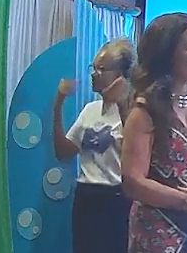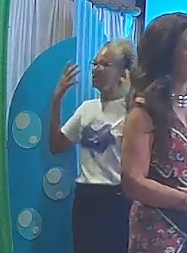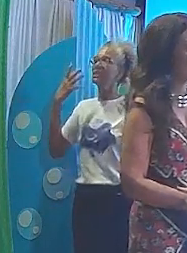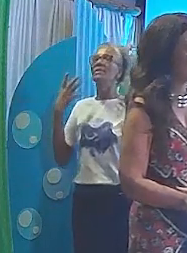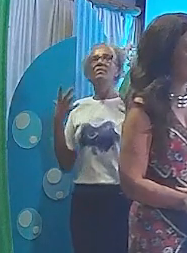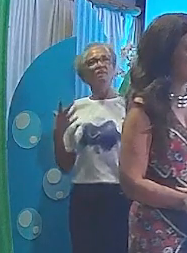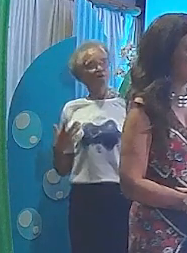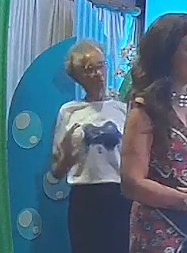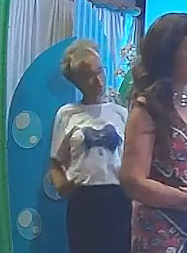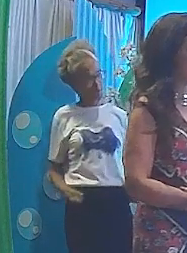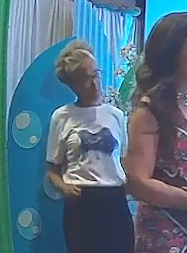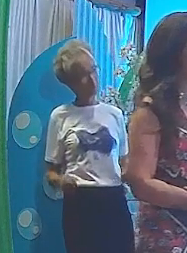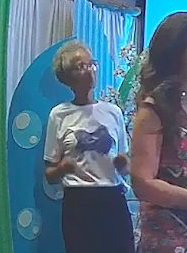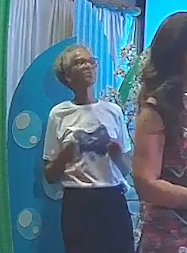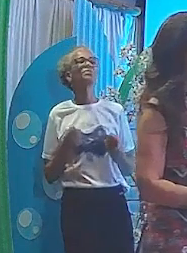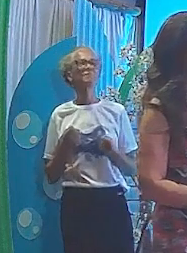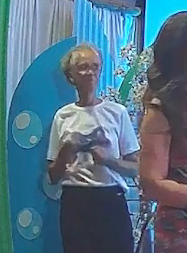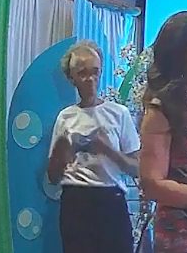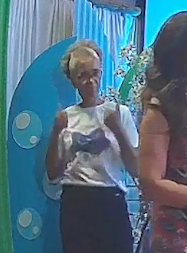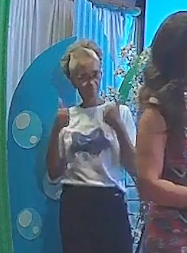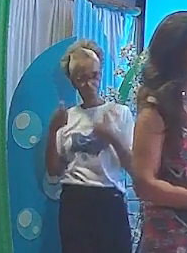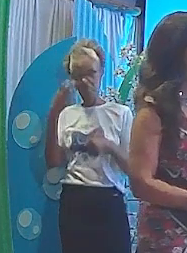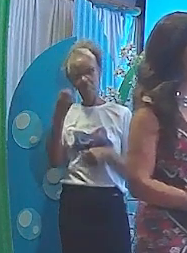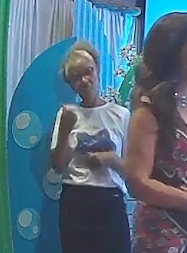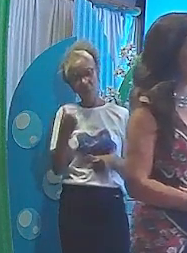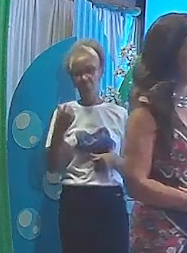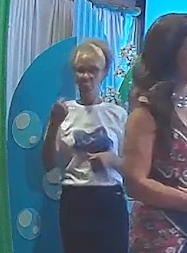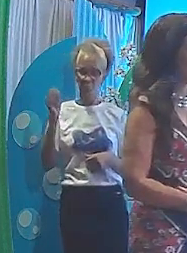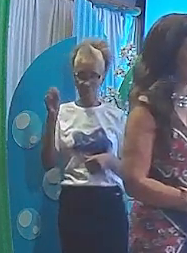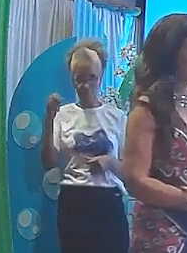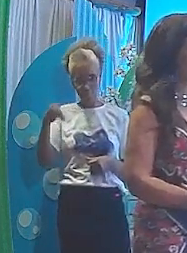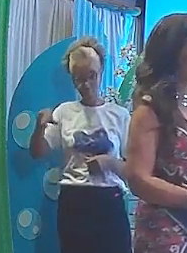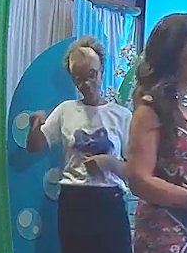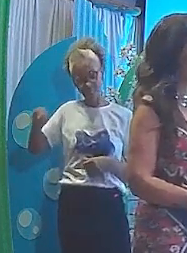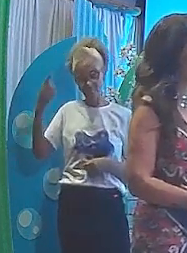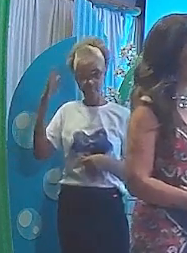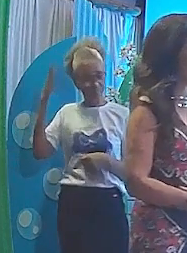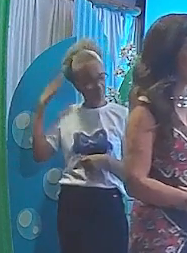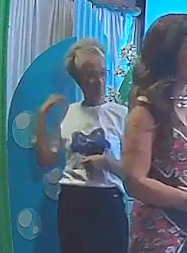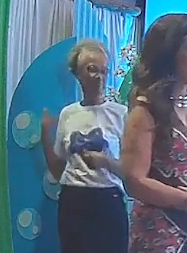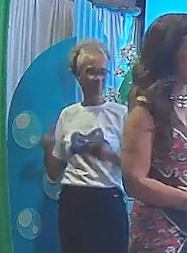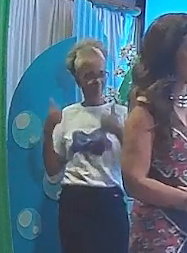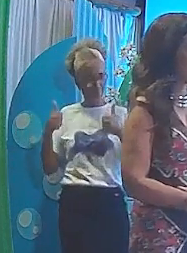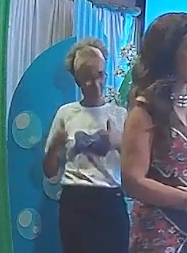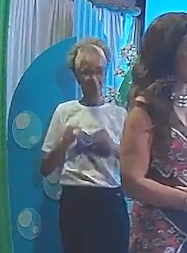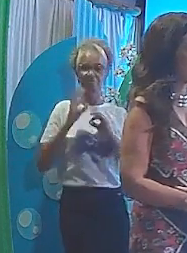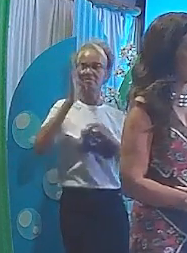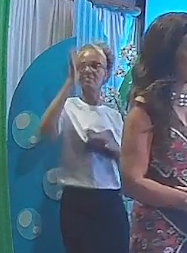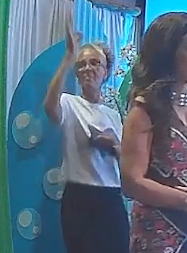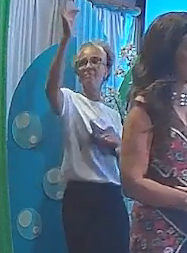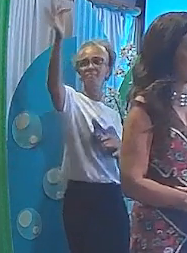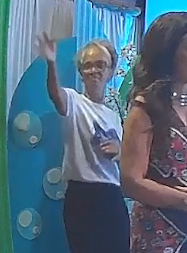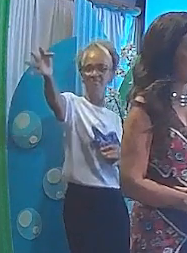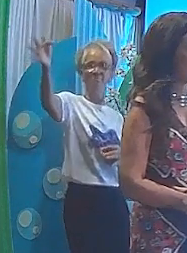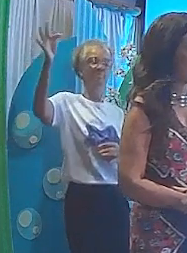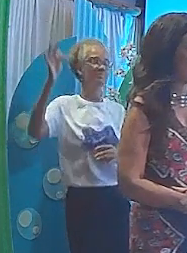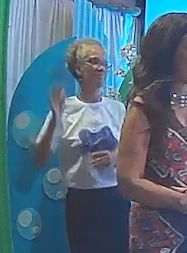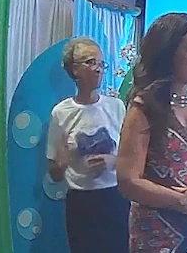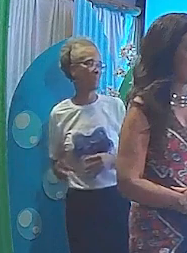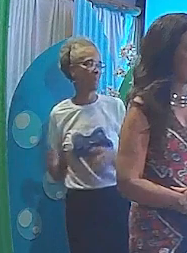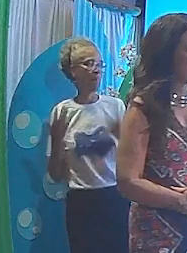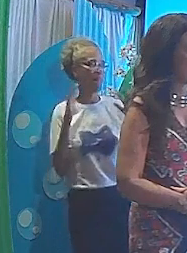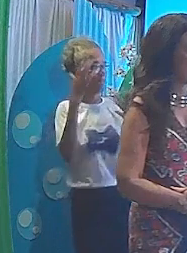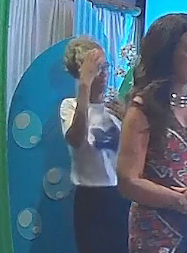consegue fazer a sexta edição ano que vem, sétima, oitava, que seja um sucesso. Cumprimentar aqui o pessoal da Bahia Gás, Denise,